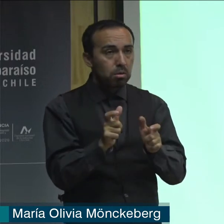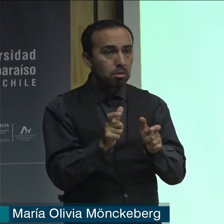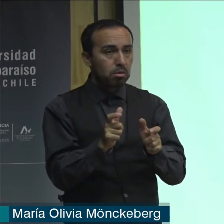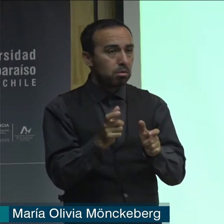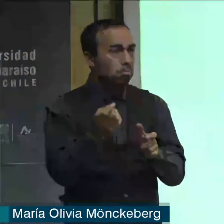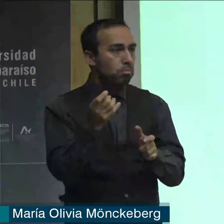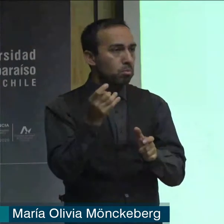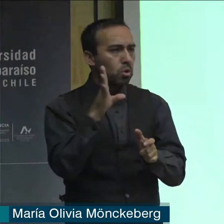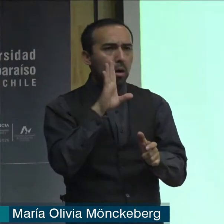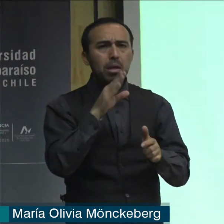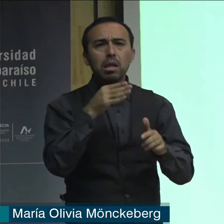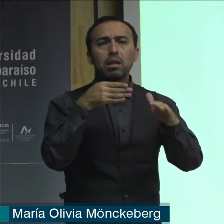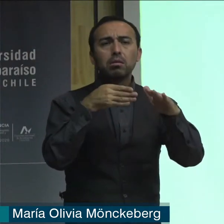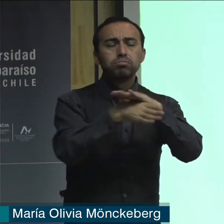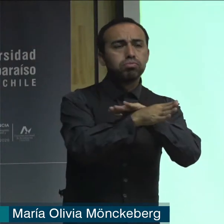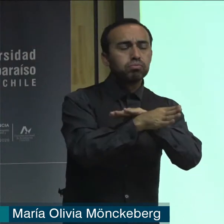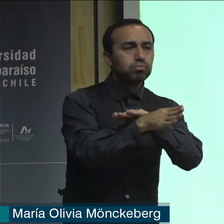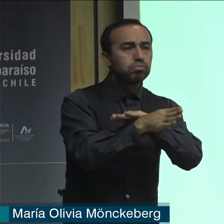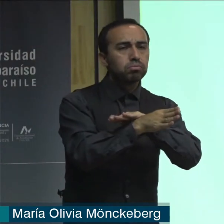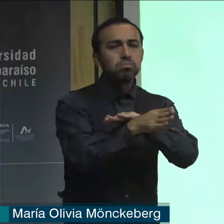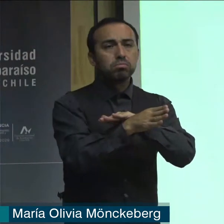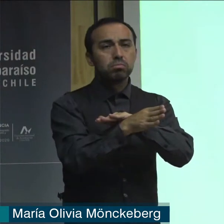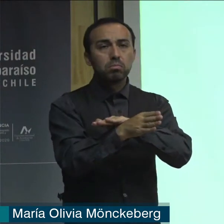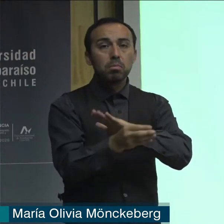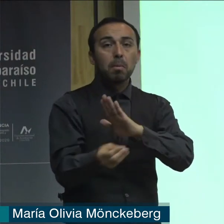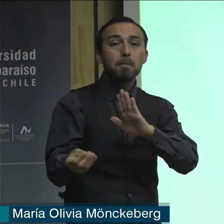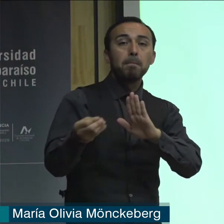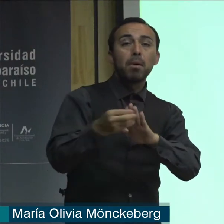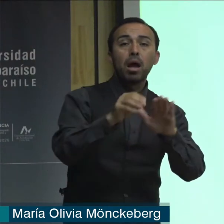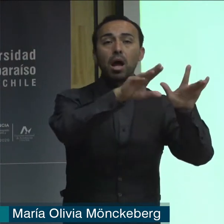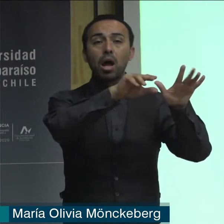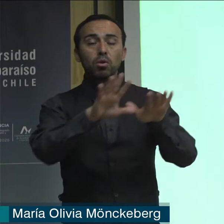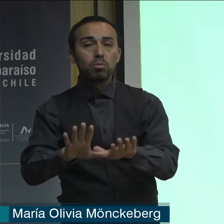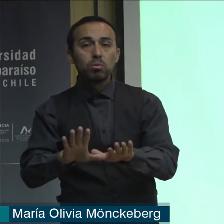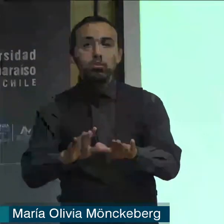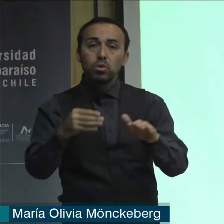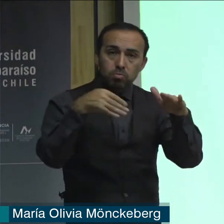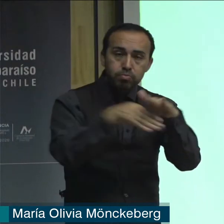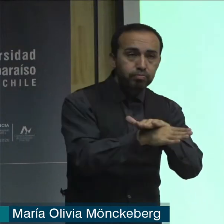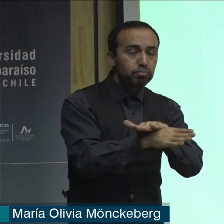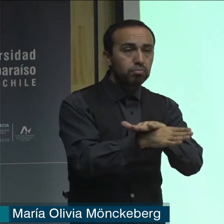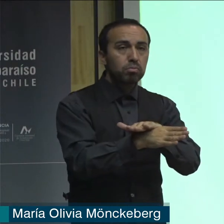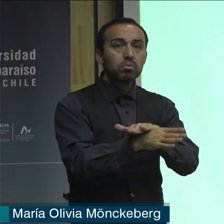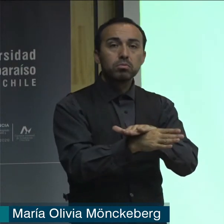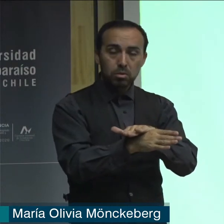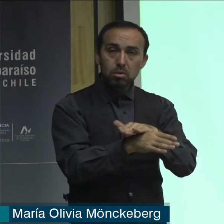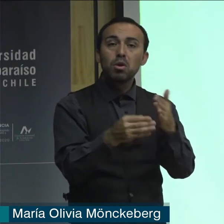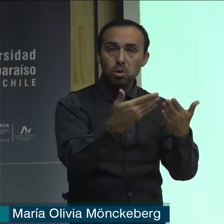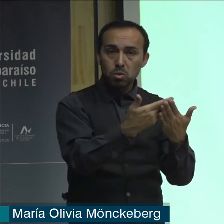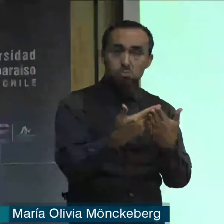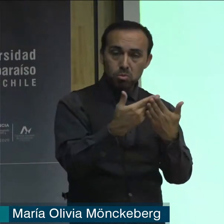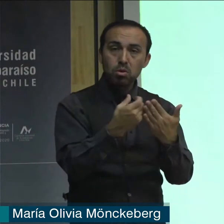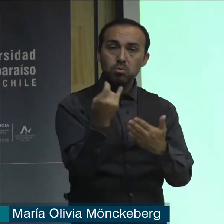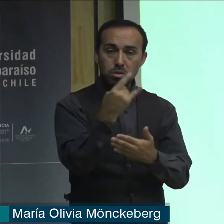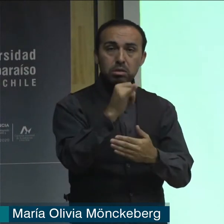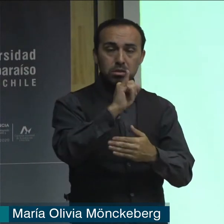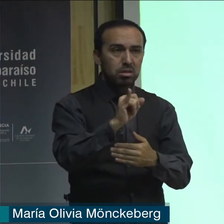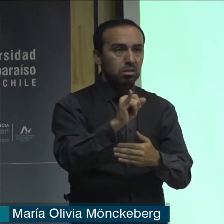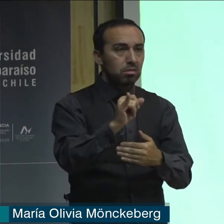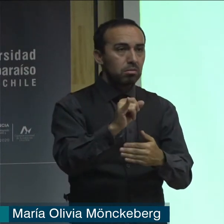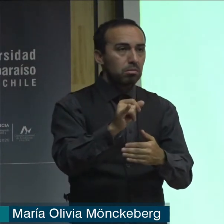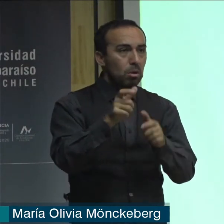al acceso a que hubiera más posibilidades de los estudiantes efectivamente ingresar a la universidad y